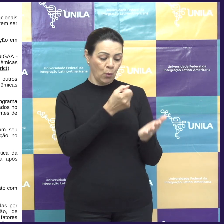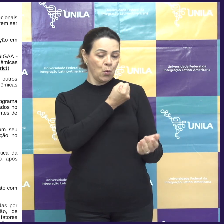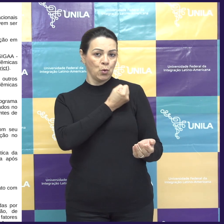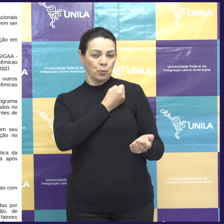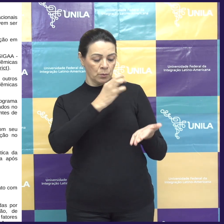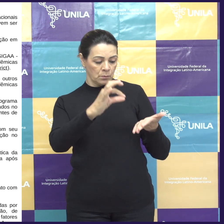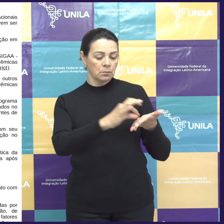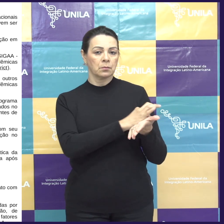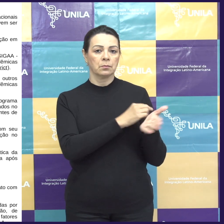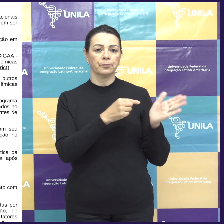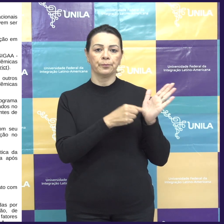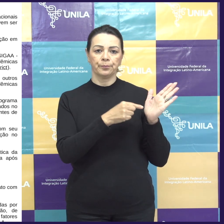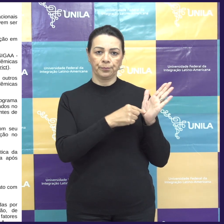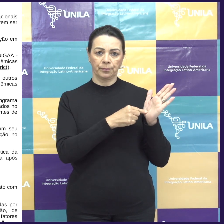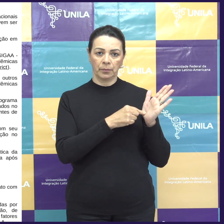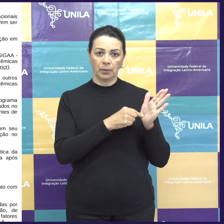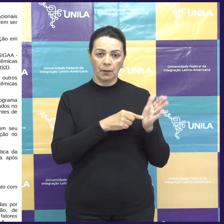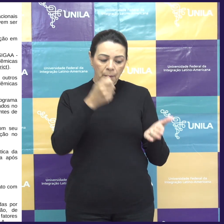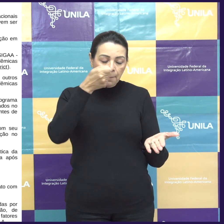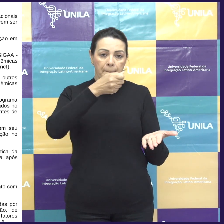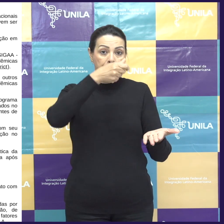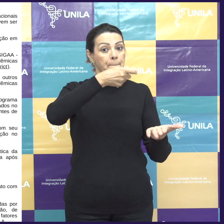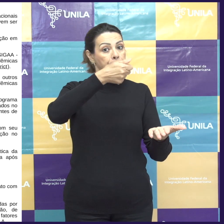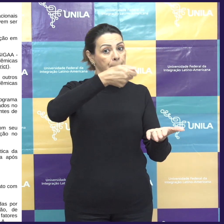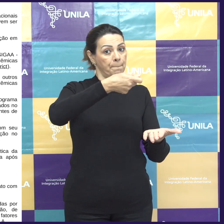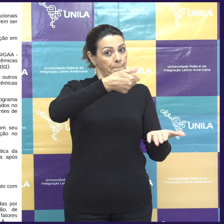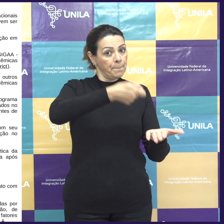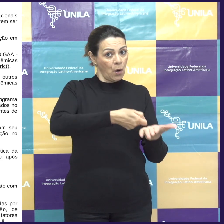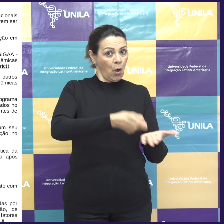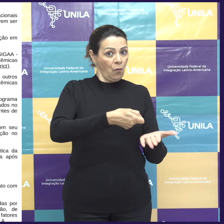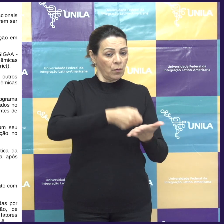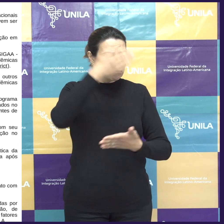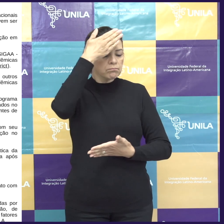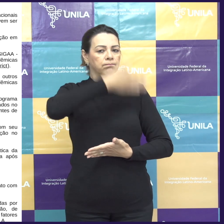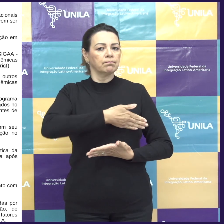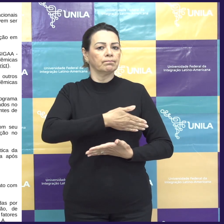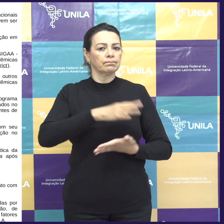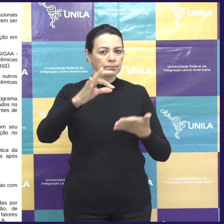no processo, que valerá como confirmação de inscrição no processo seletivo.